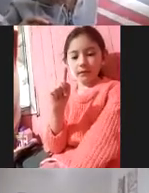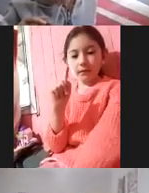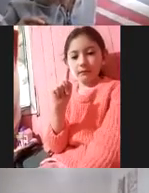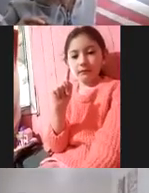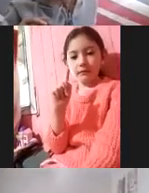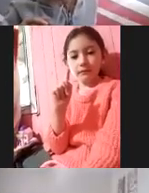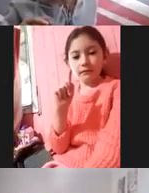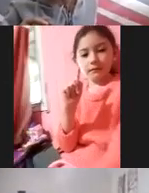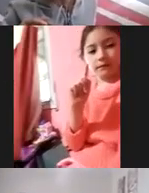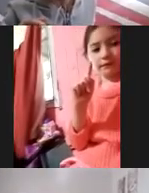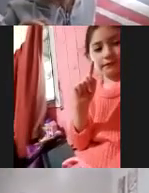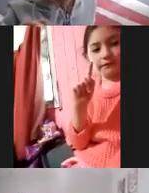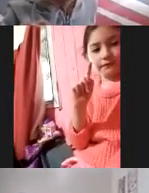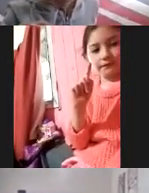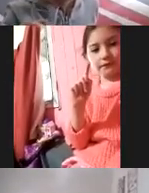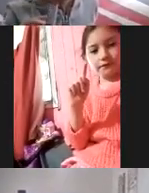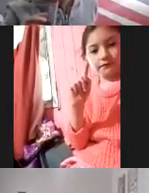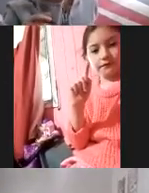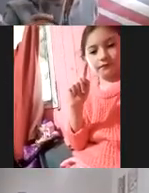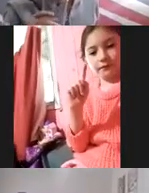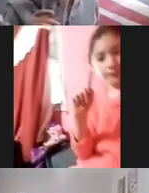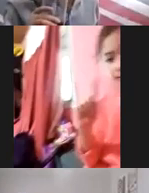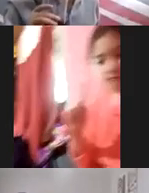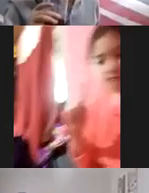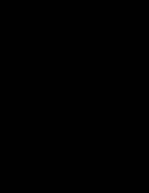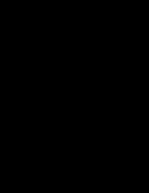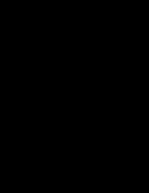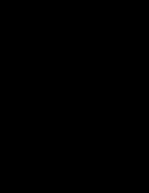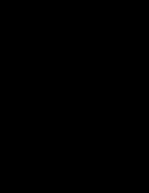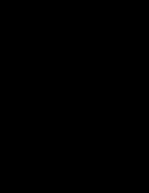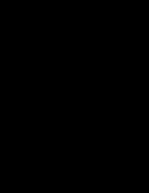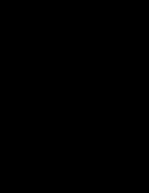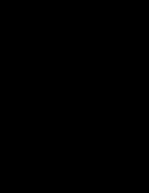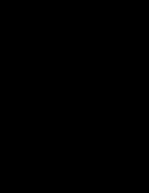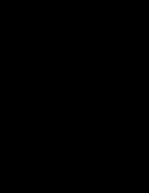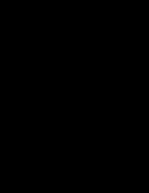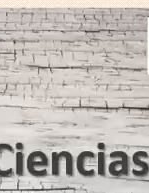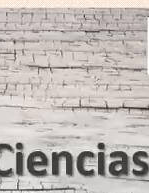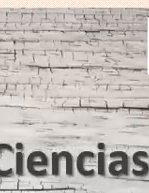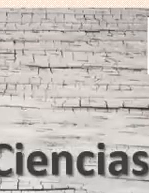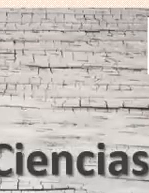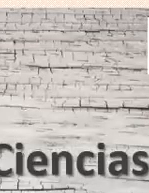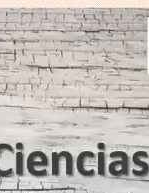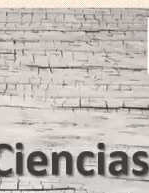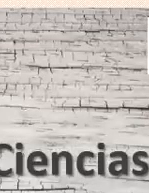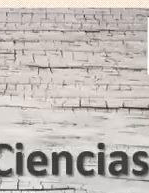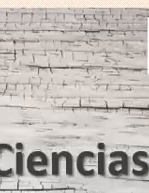naturales. Voy a compartir pantalla. ¿Amanda se ve?